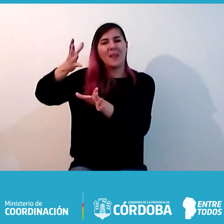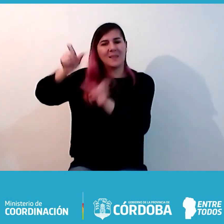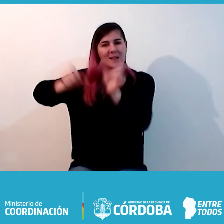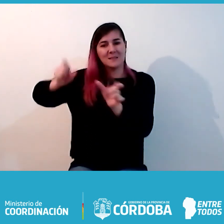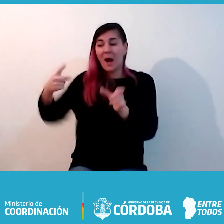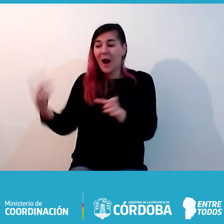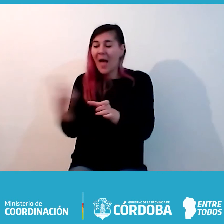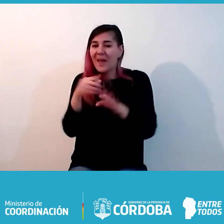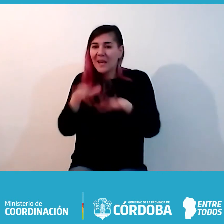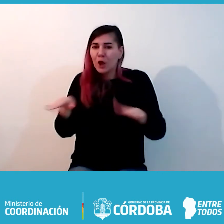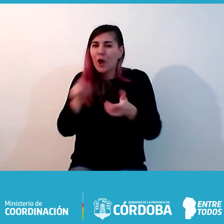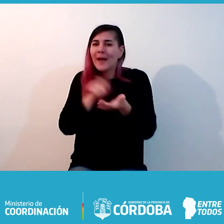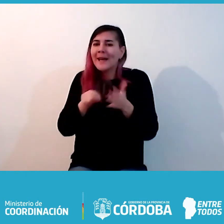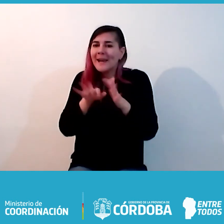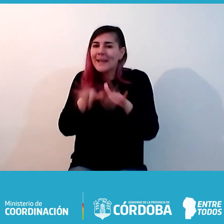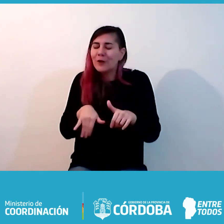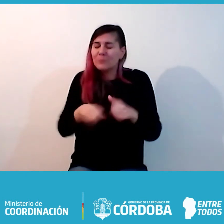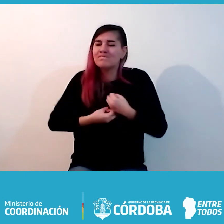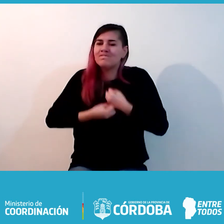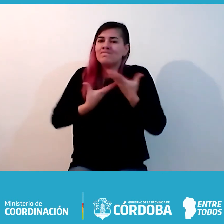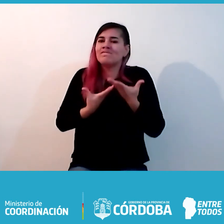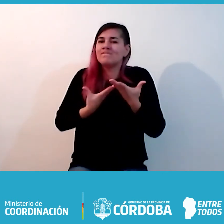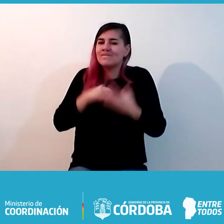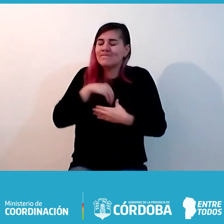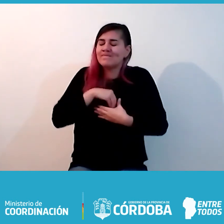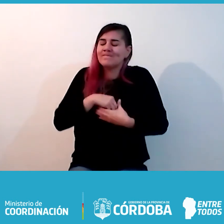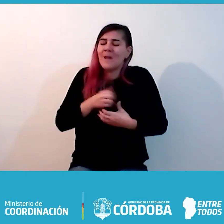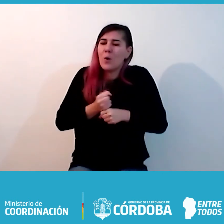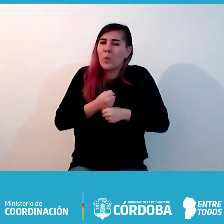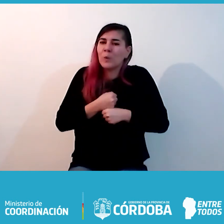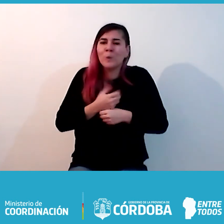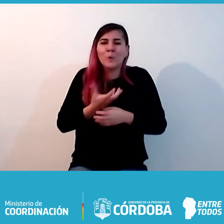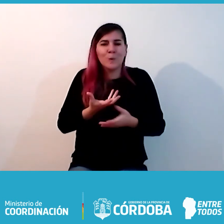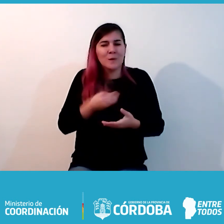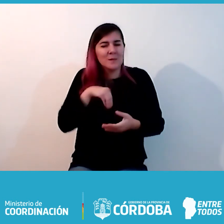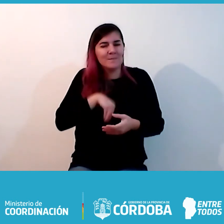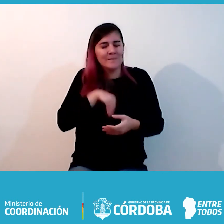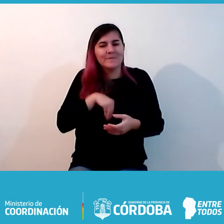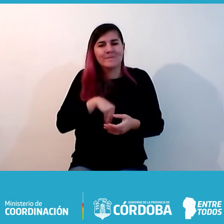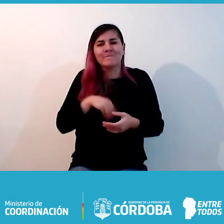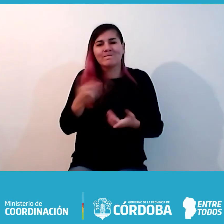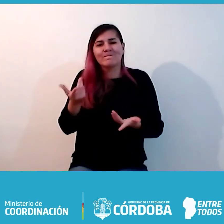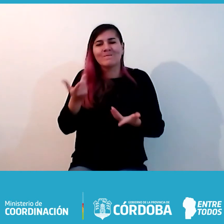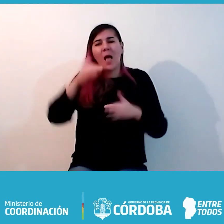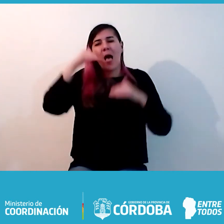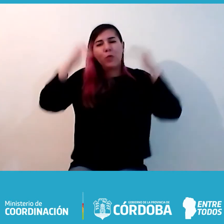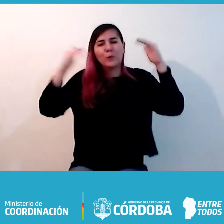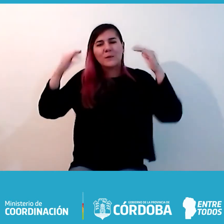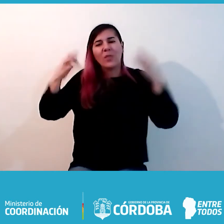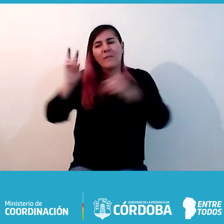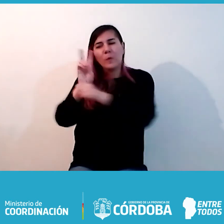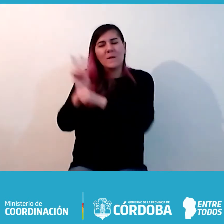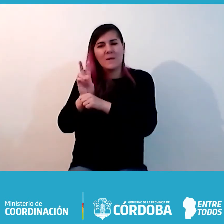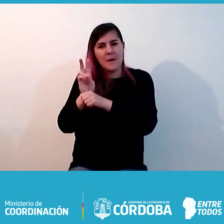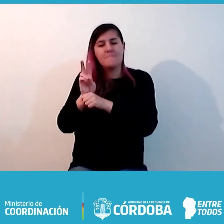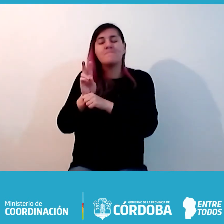cada niño realizó un escrito mostrando su angustia y pide que los adultos procuren dejar bien la naturaleza. Según los datos de la OMS,